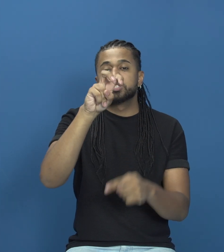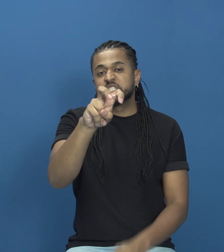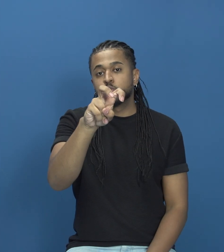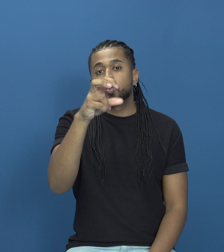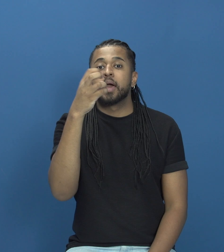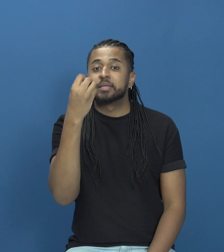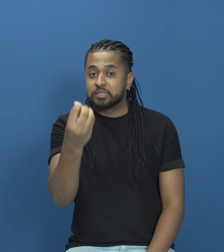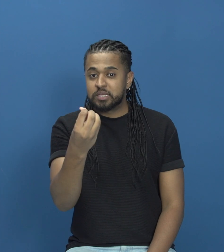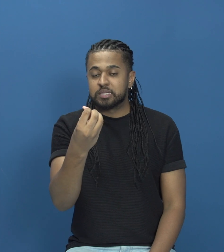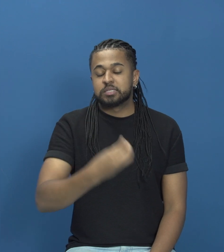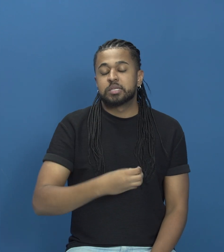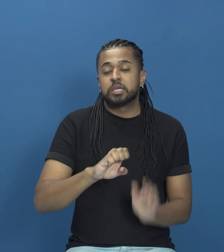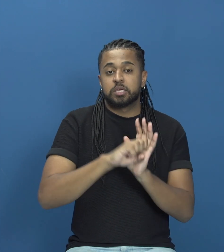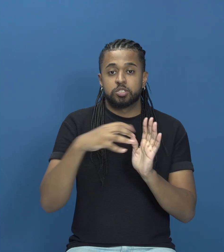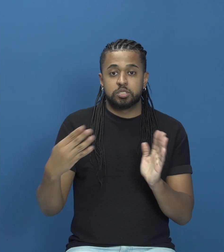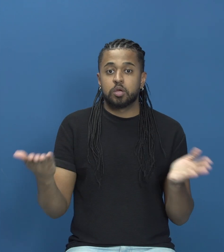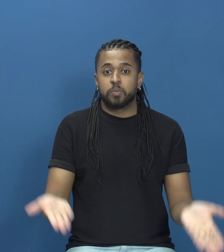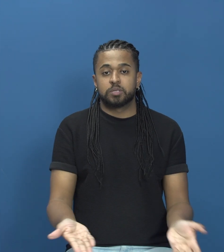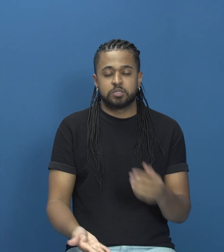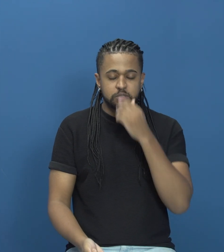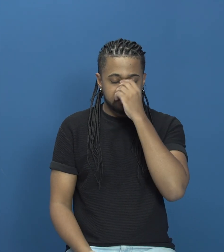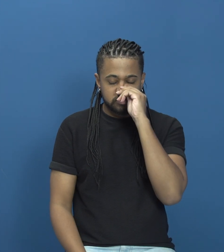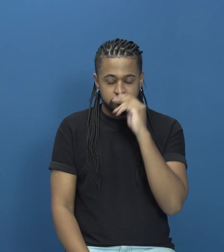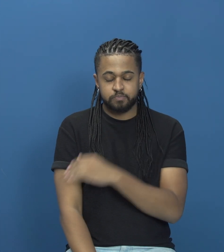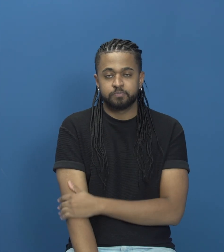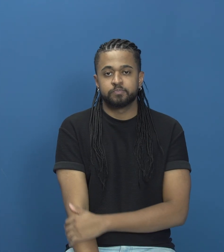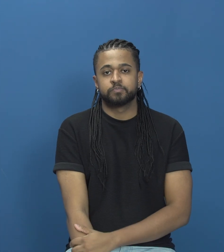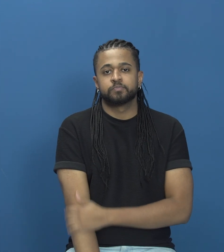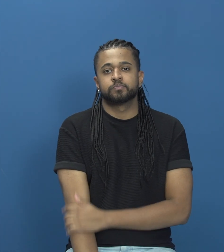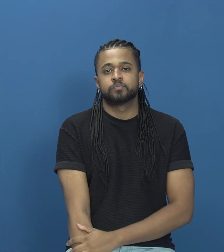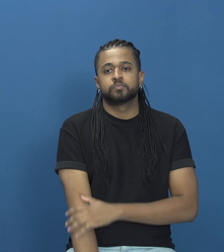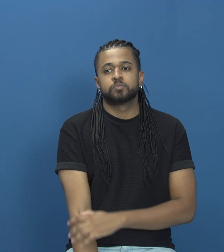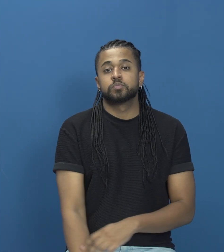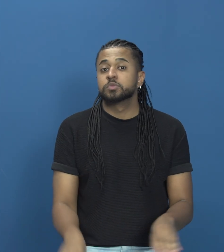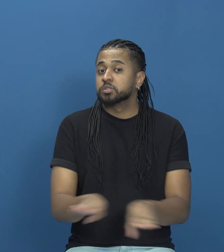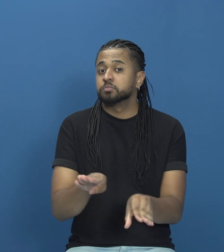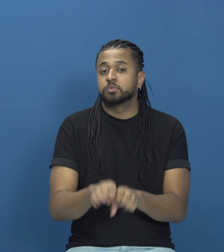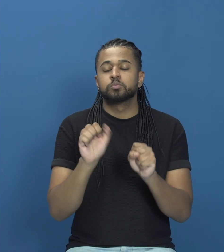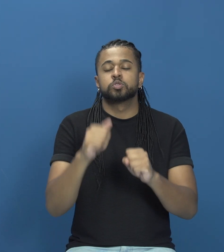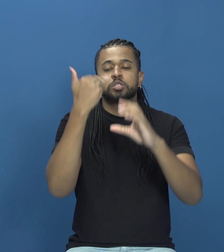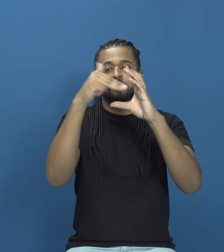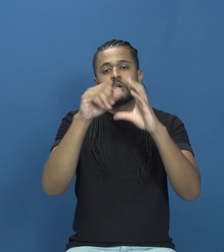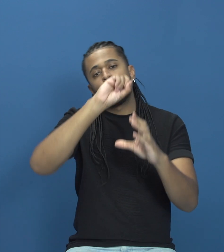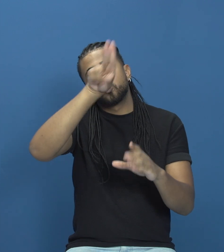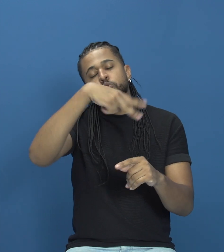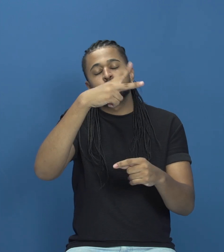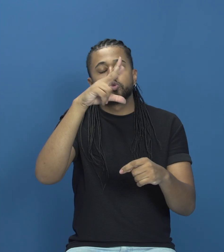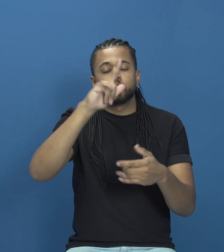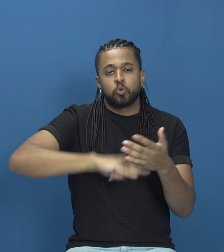5 e 6 do presente edital. Abre parênteses. Podendo ainda enviar outros